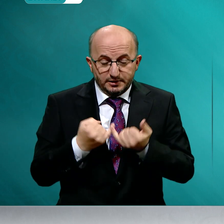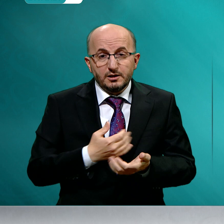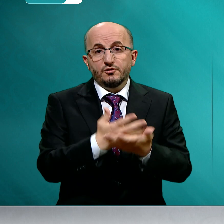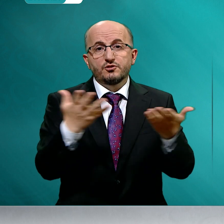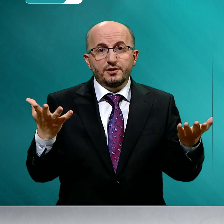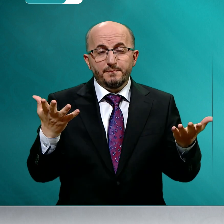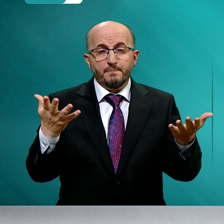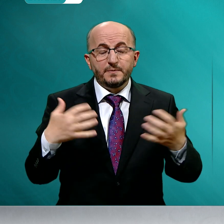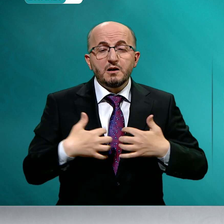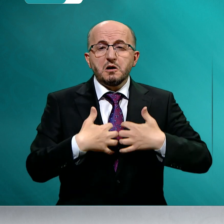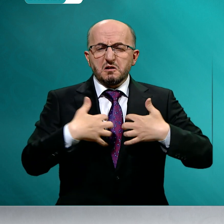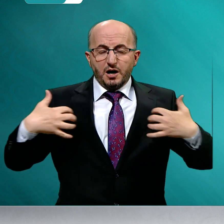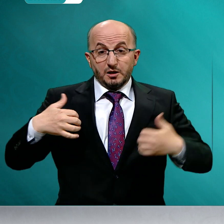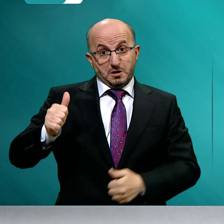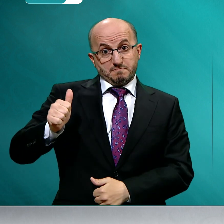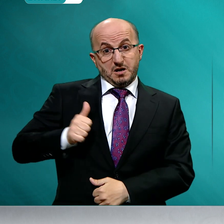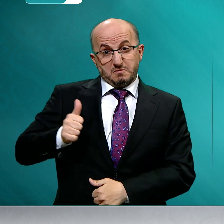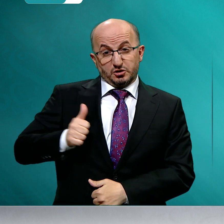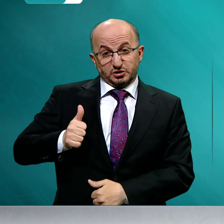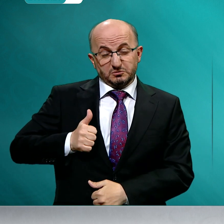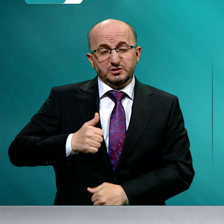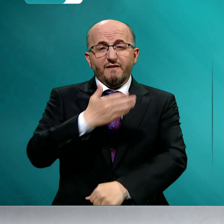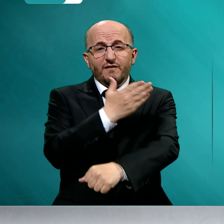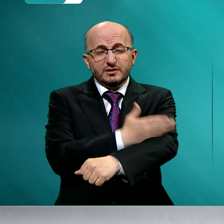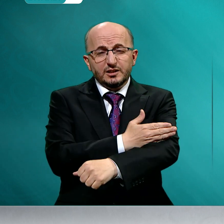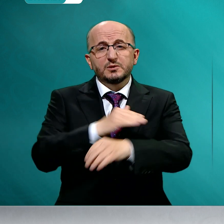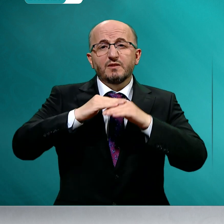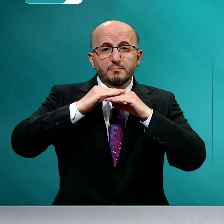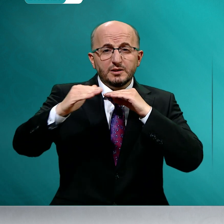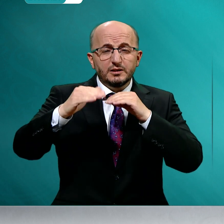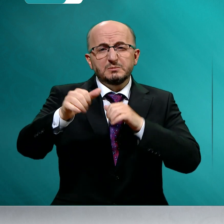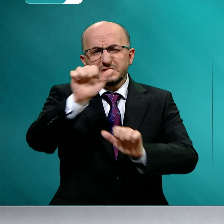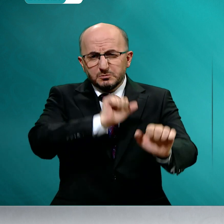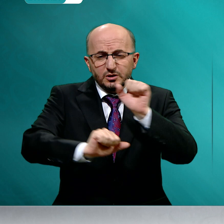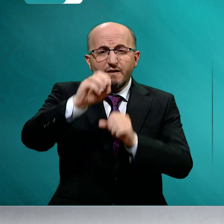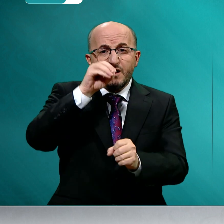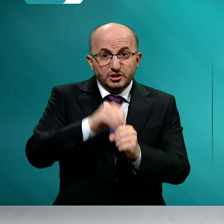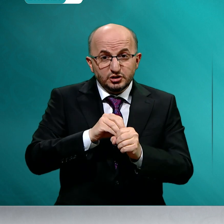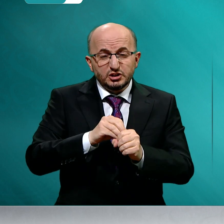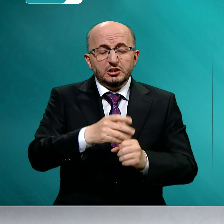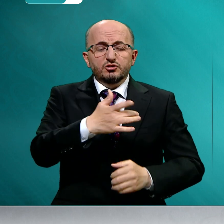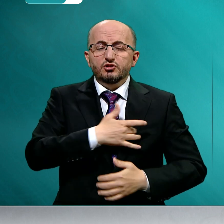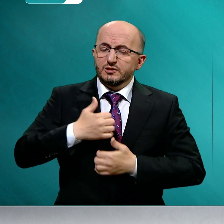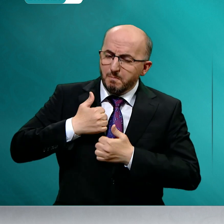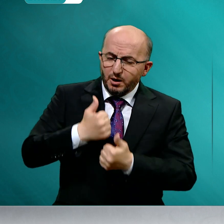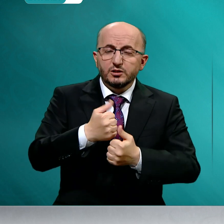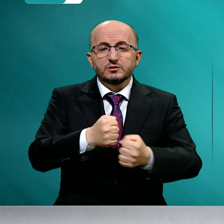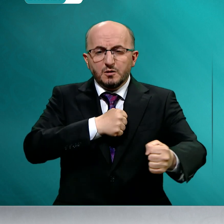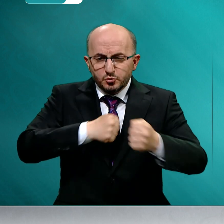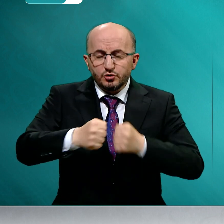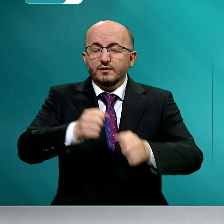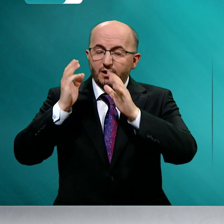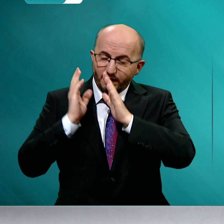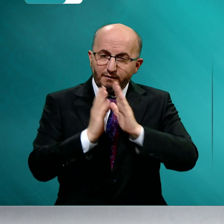kardeşlerim, kahraman Mehmetçiğimiz vatanımızı ve milletimizi müdafaa için canı pahasına mücadeleye